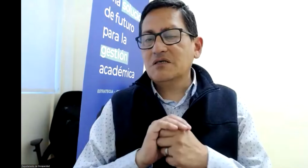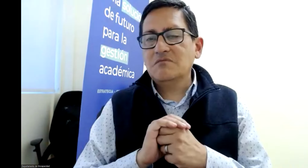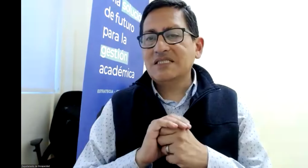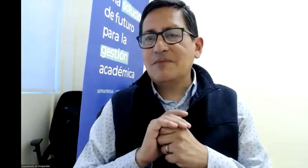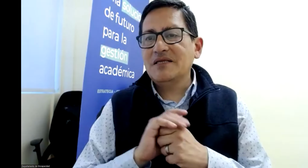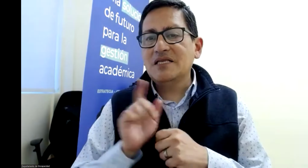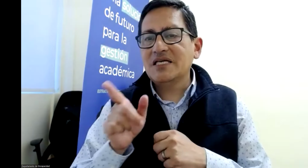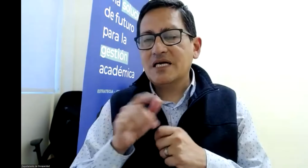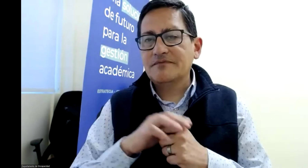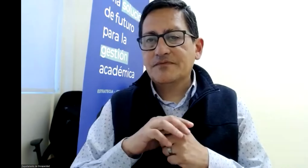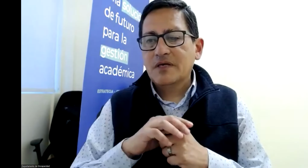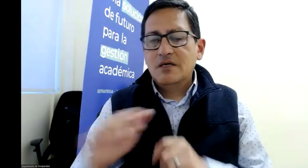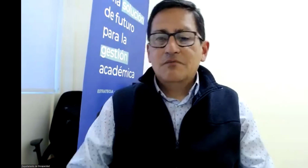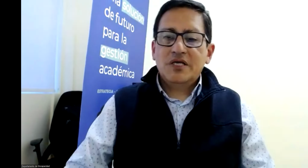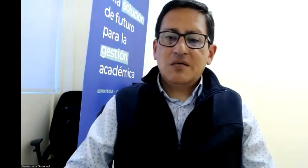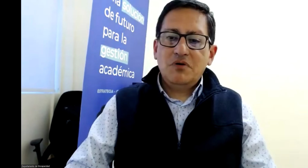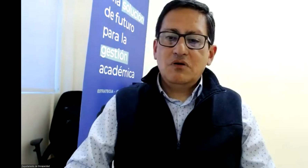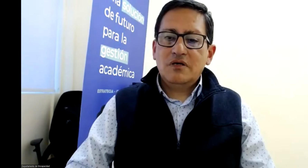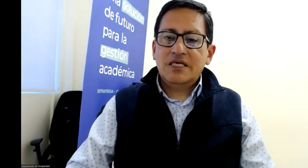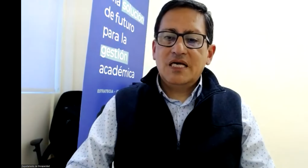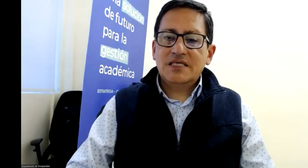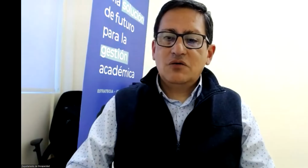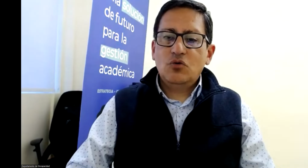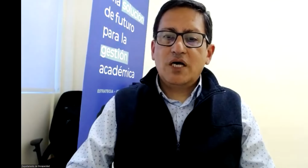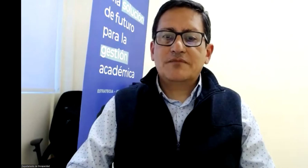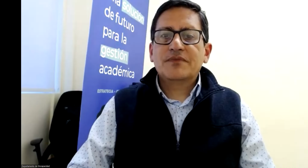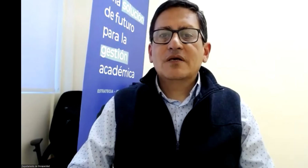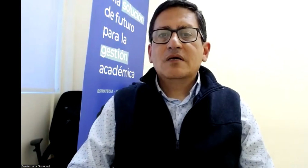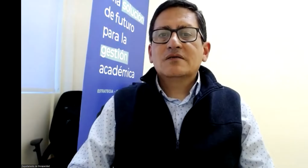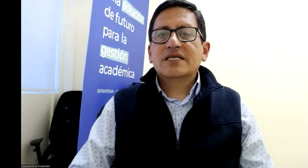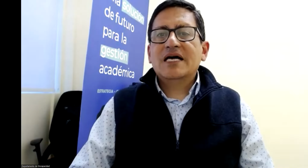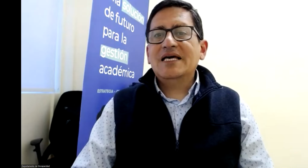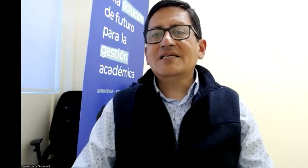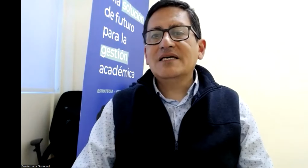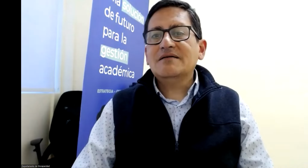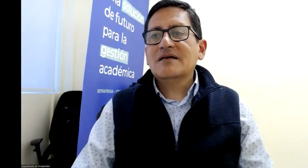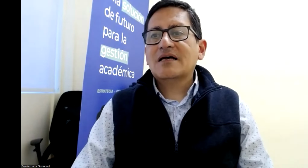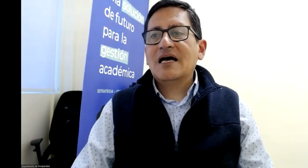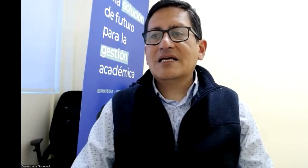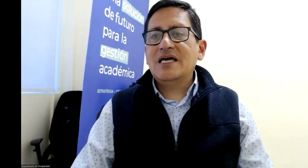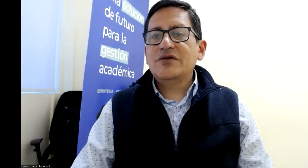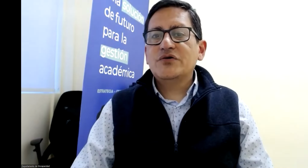es básicamente indicar por ejemplo indicar hacia un lugar sería ese aquellos